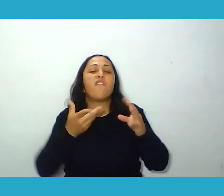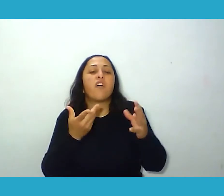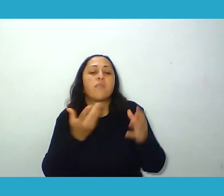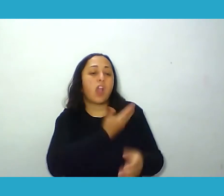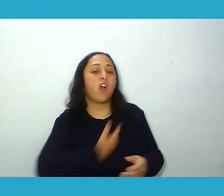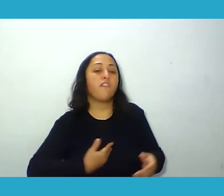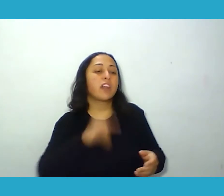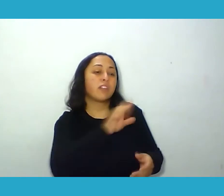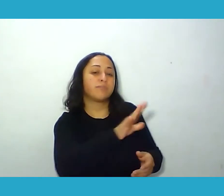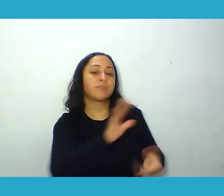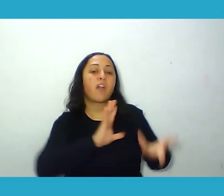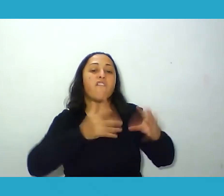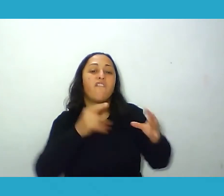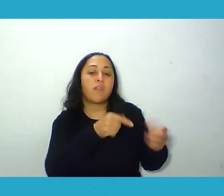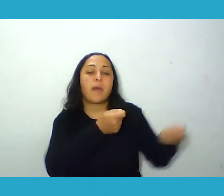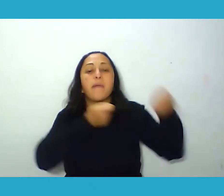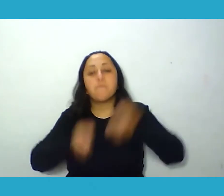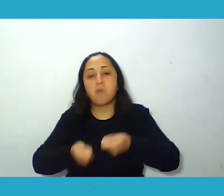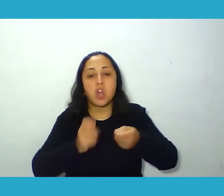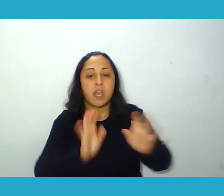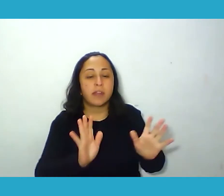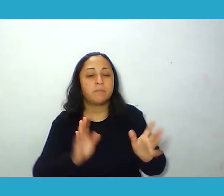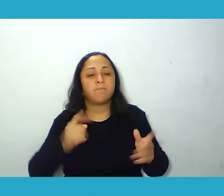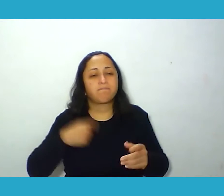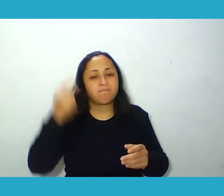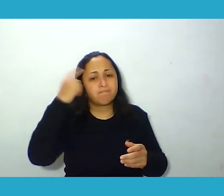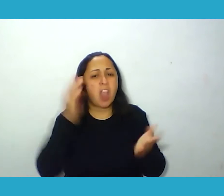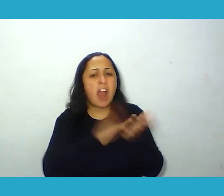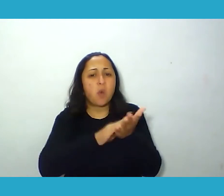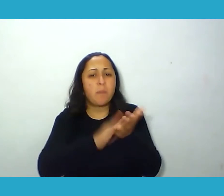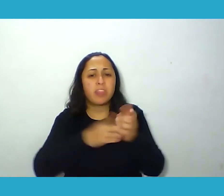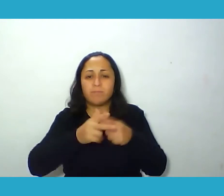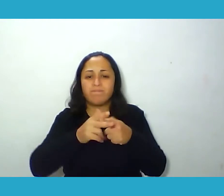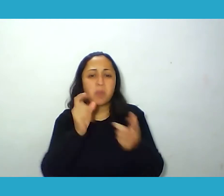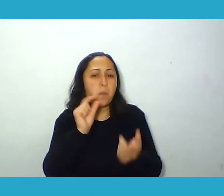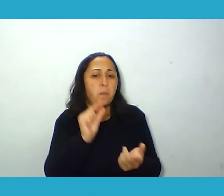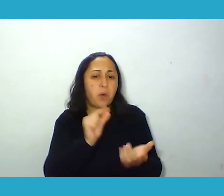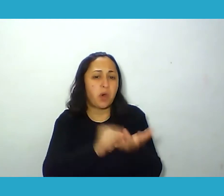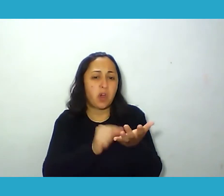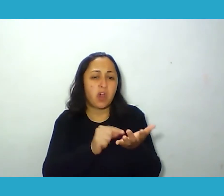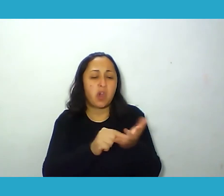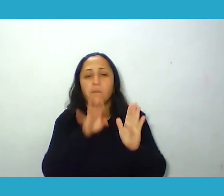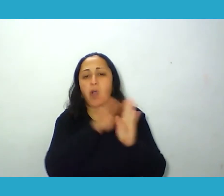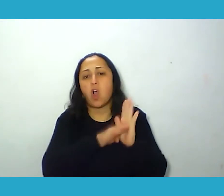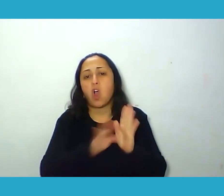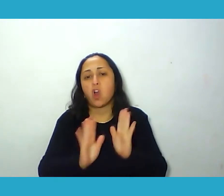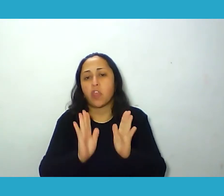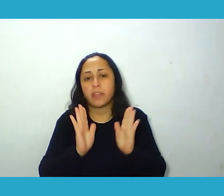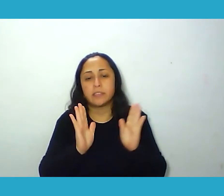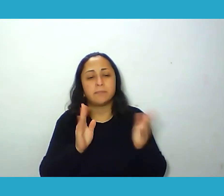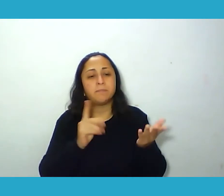del gobierno de imponernos su manera. Considera que tiene pocos argumentos técnicos. Responde a un ordenamiento